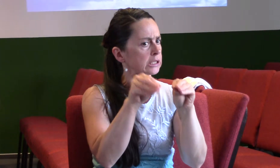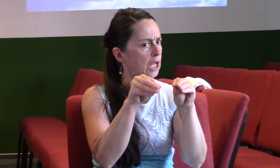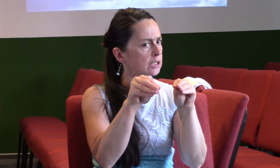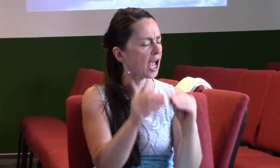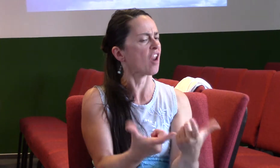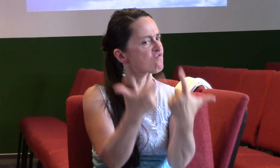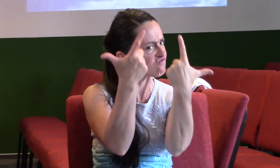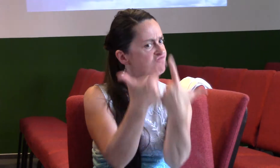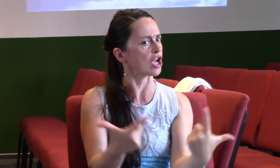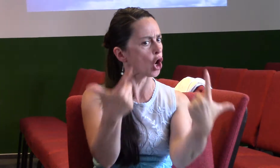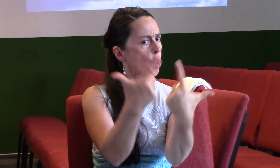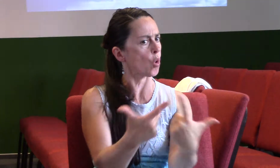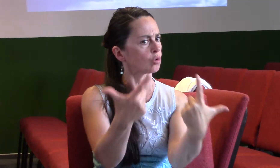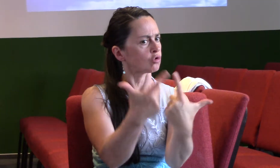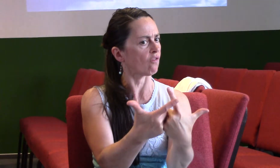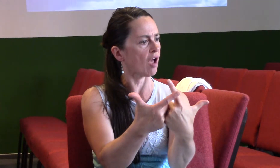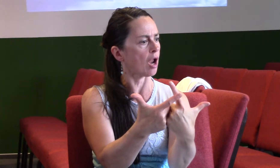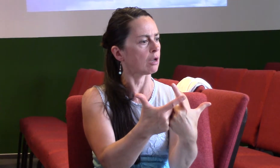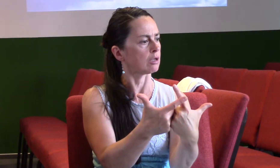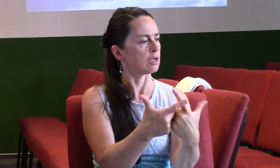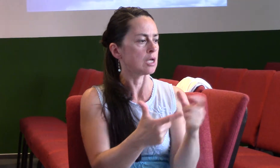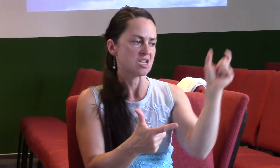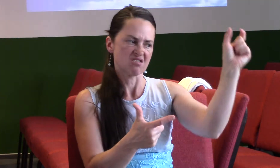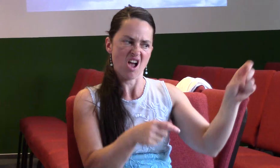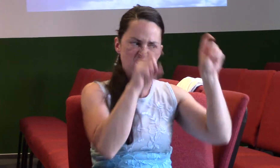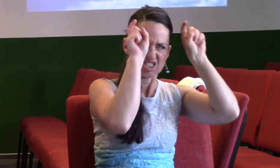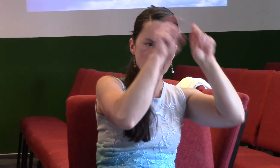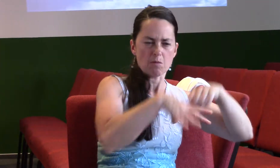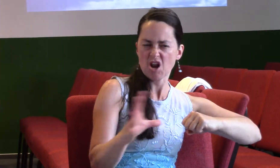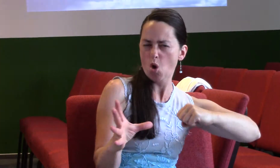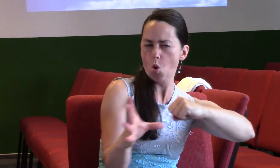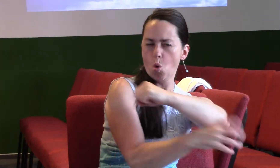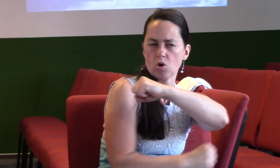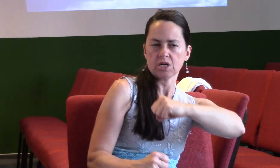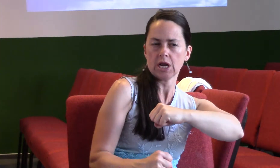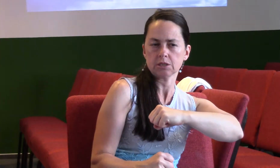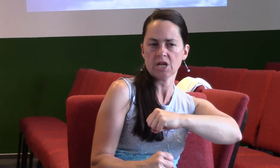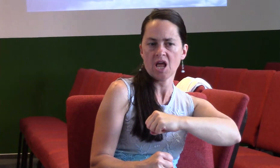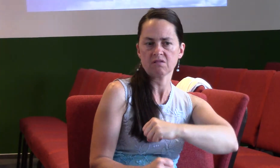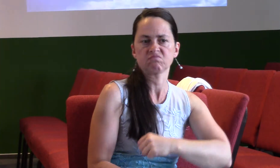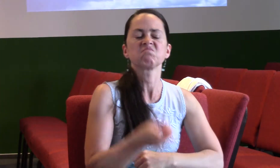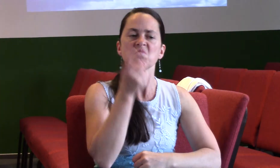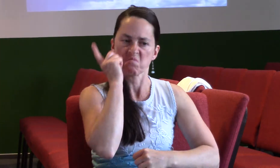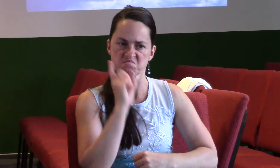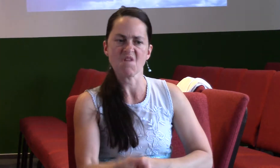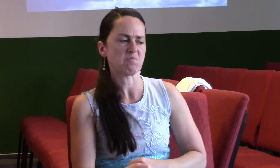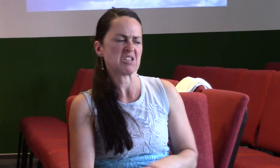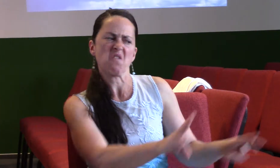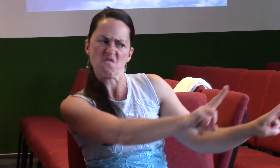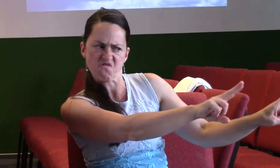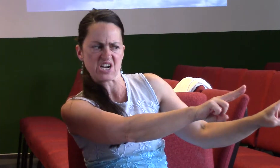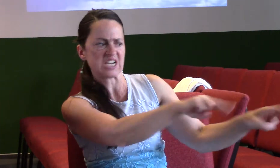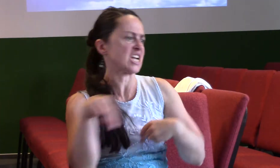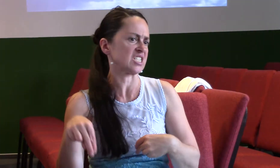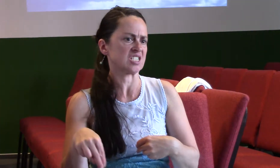Když ukrade ovci, za každou ukradenou ovci máme